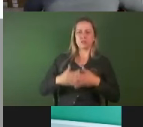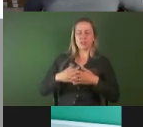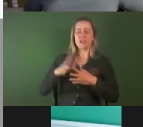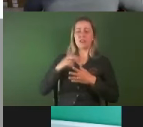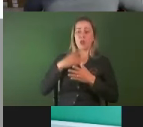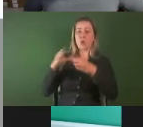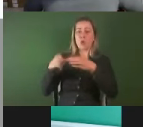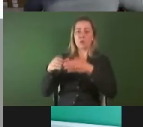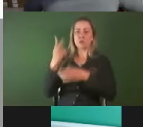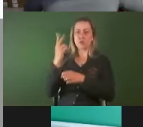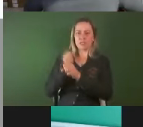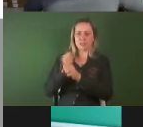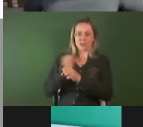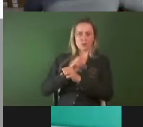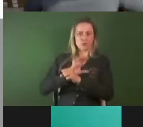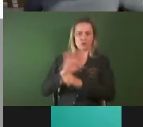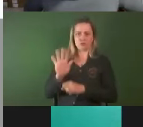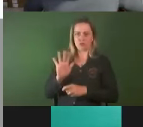só 2 anos,